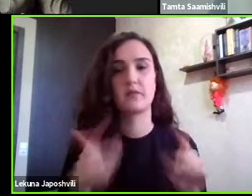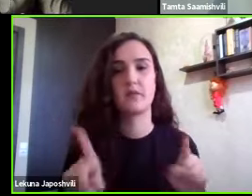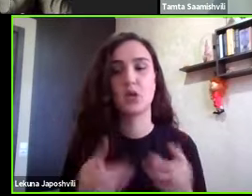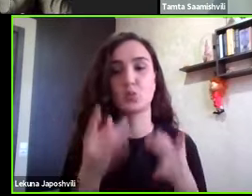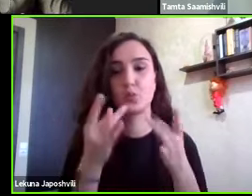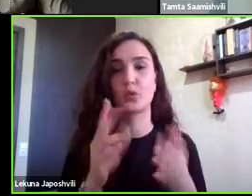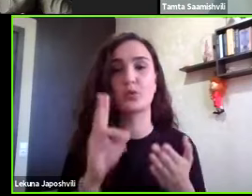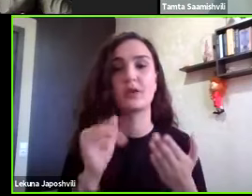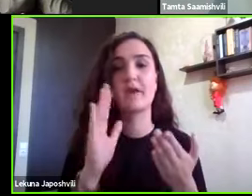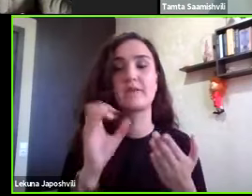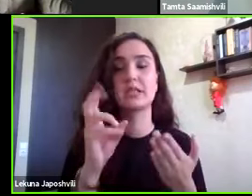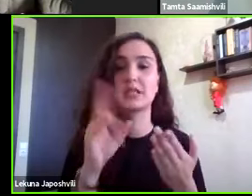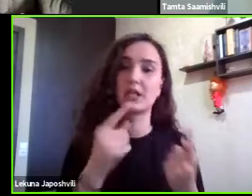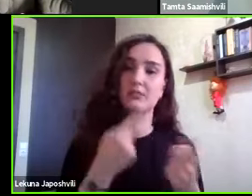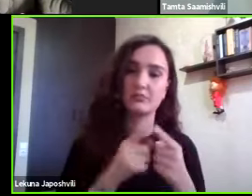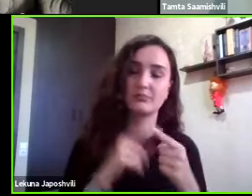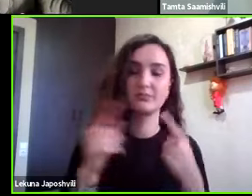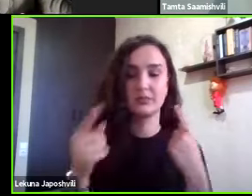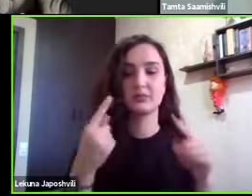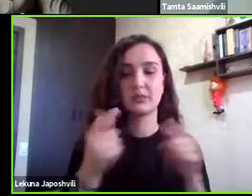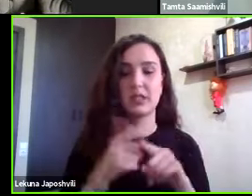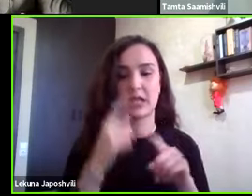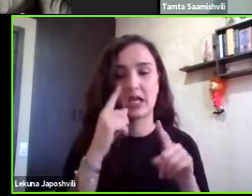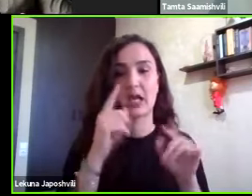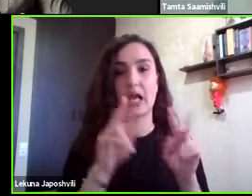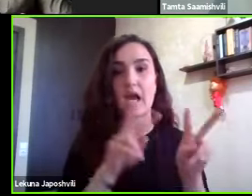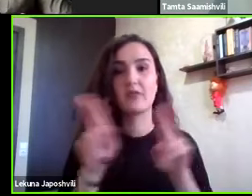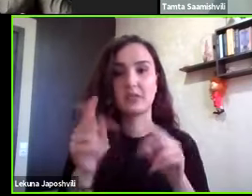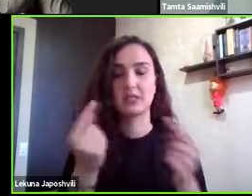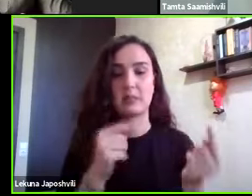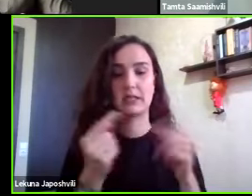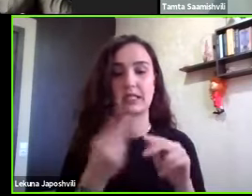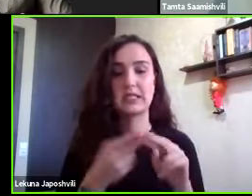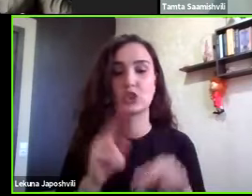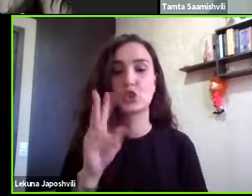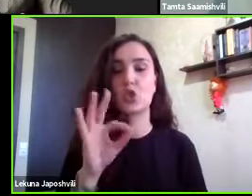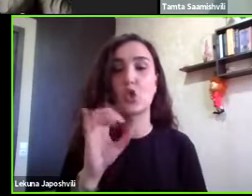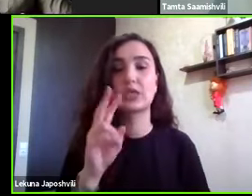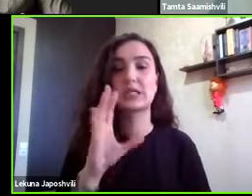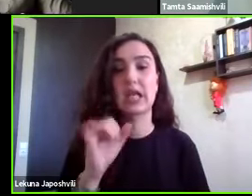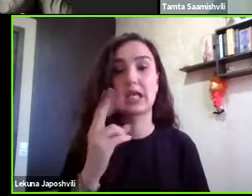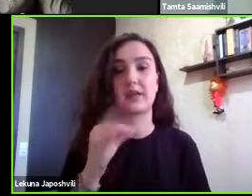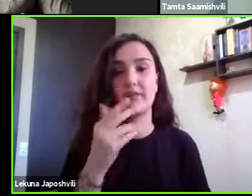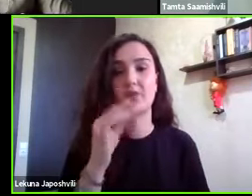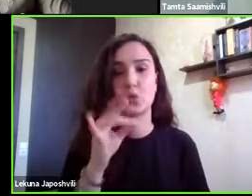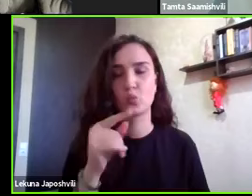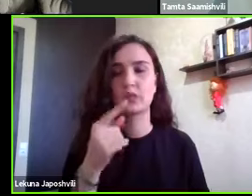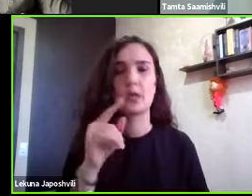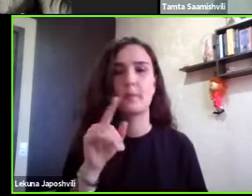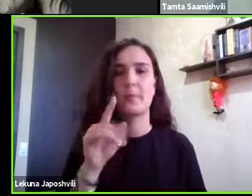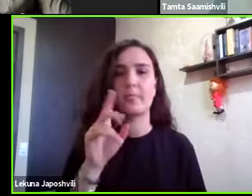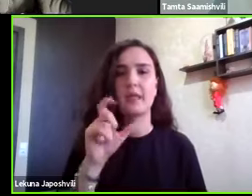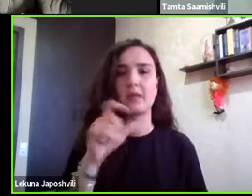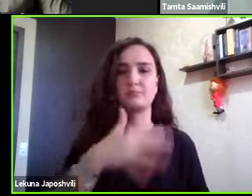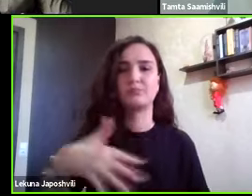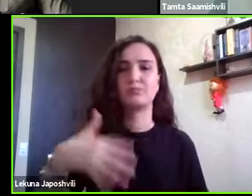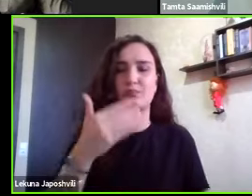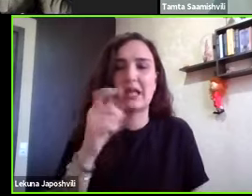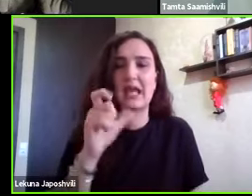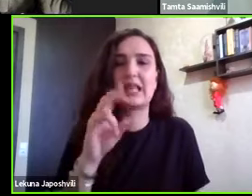ეს კავასაკი და კოქსაკი ხან ასე ძალიან გავს ერთმანეთს. ეს კოქსაკის ვირუსი არის ენტეროვირუსების ჯგუფს